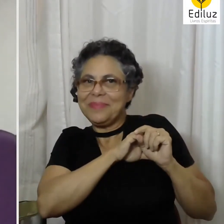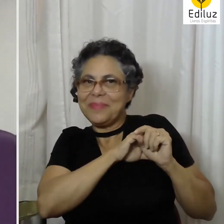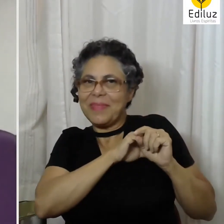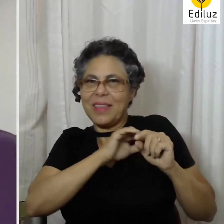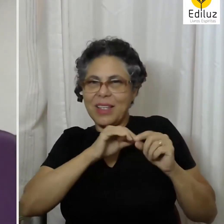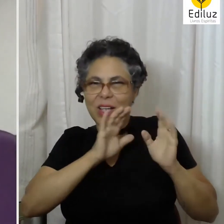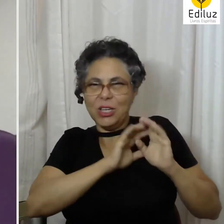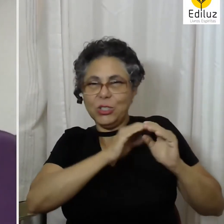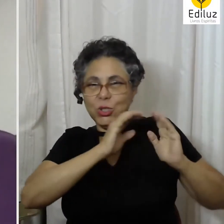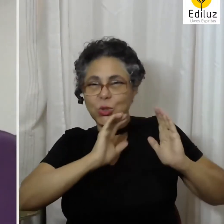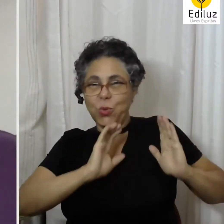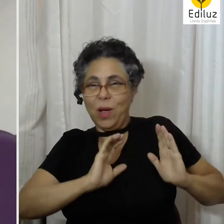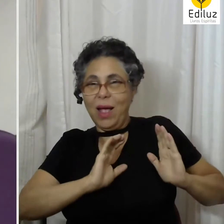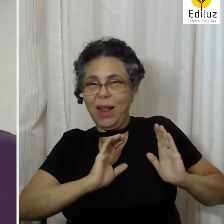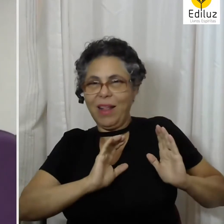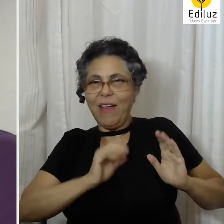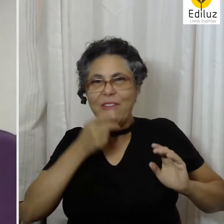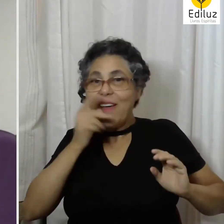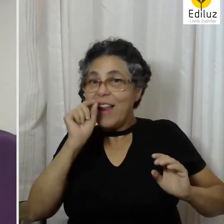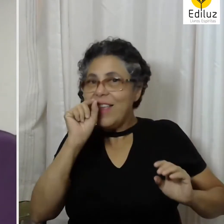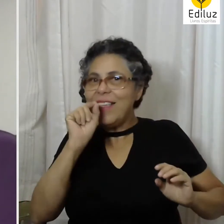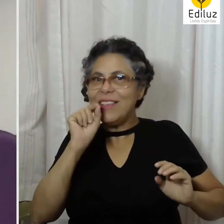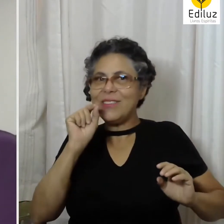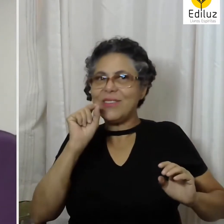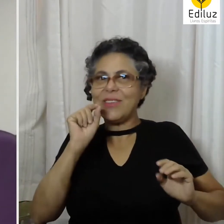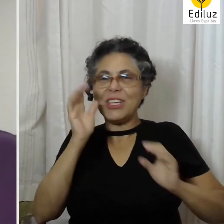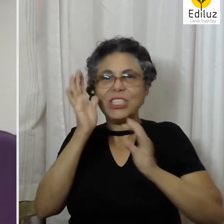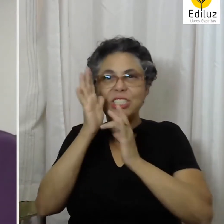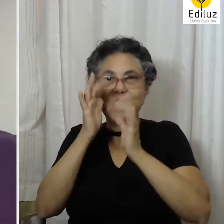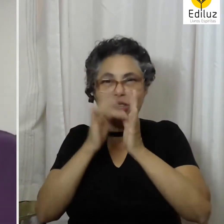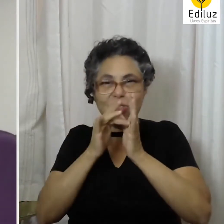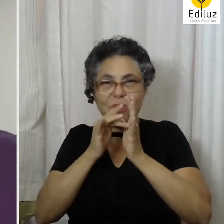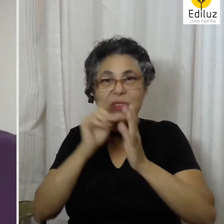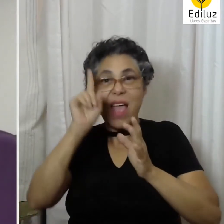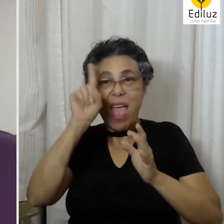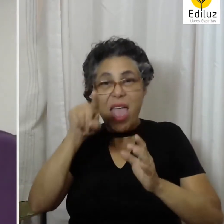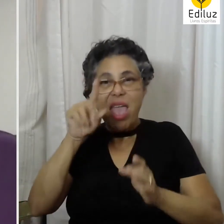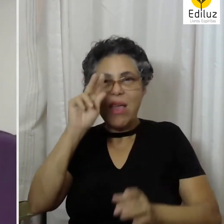Joana frisou isso. Jesus era humano,